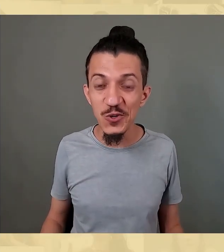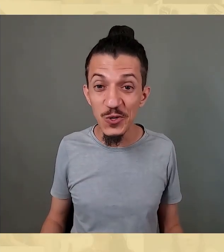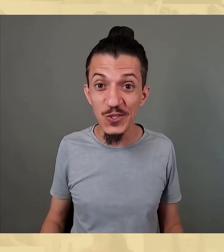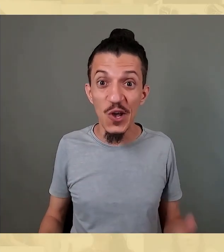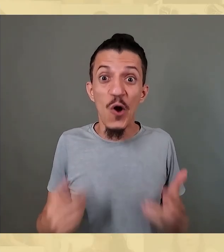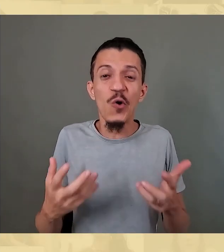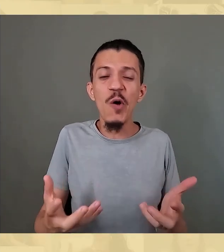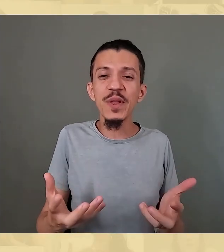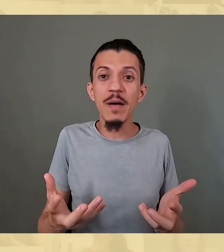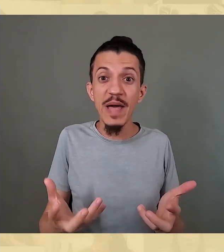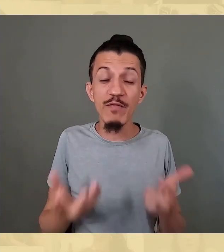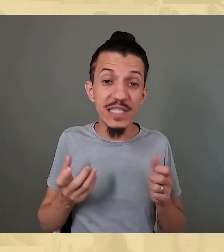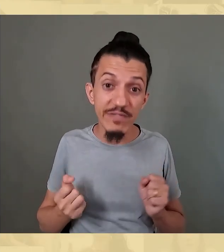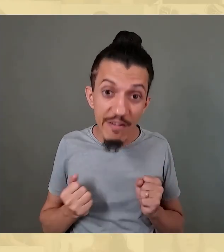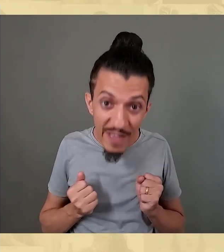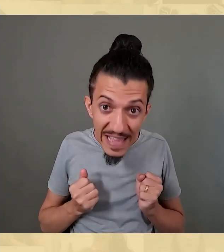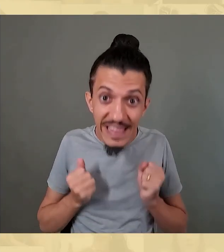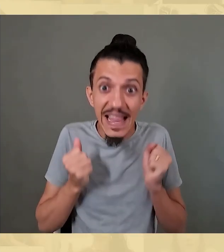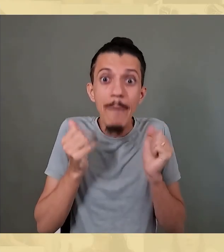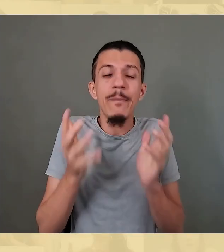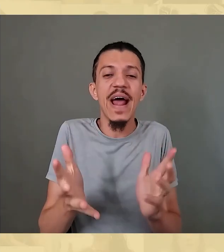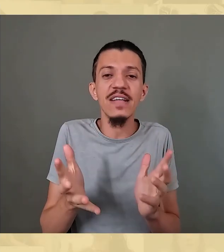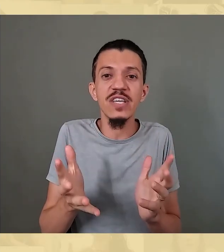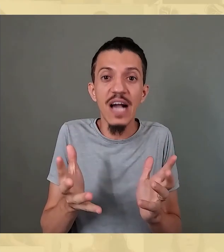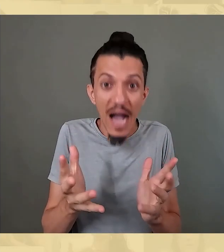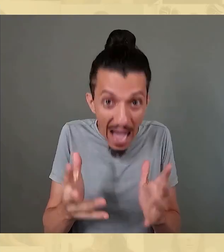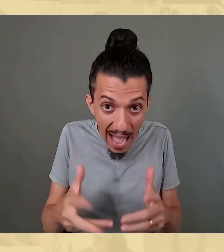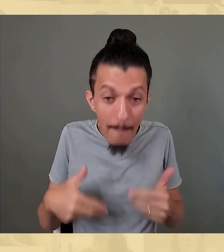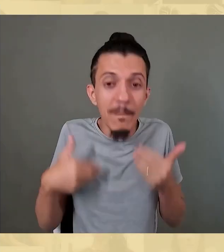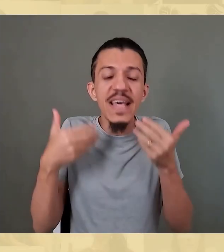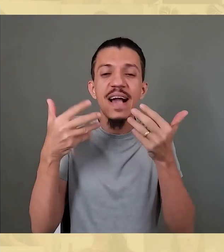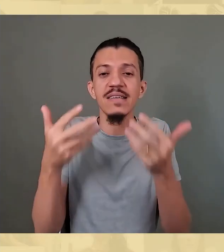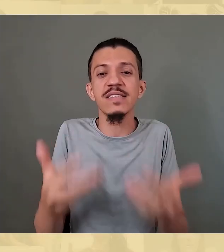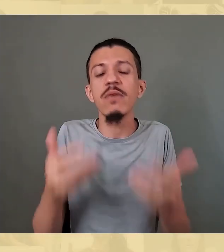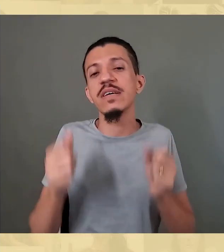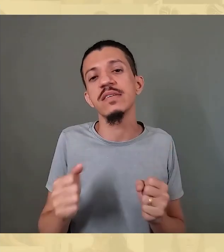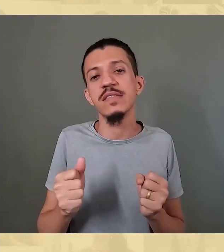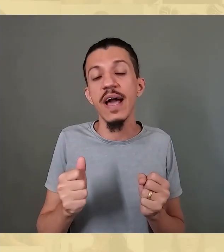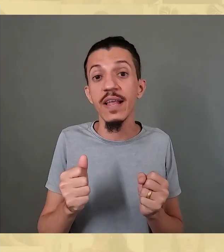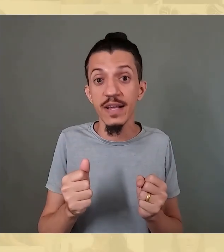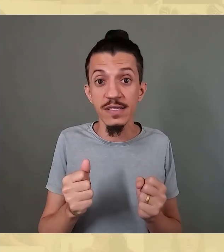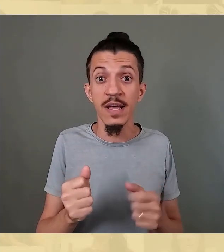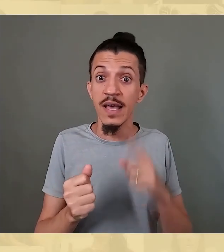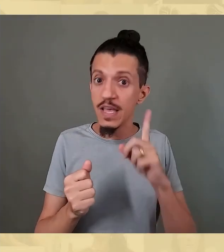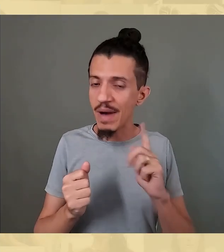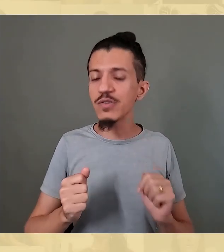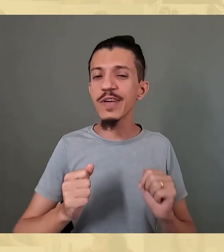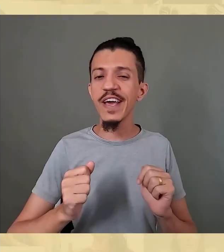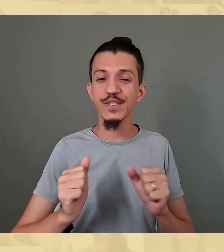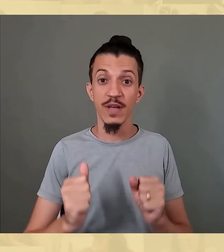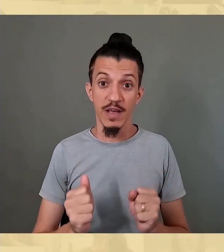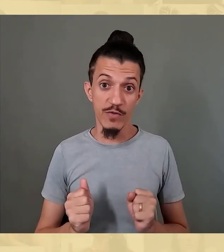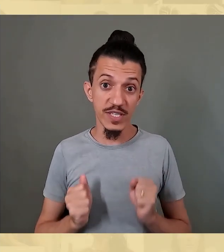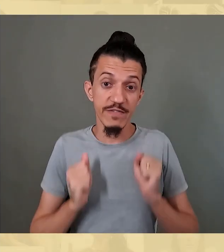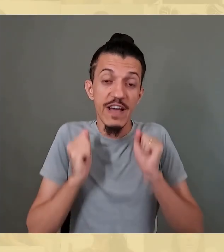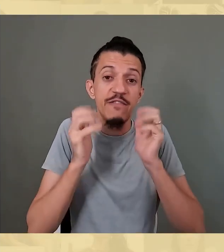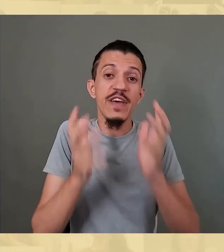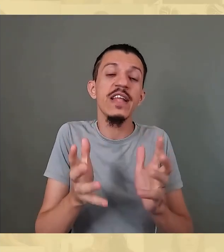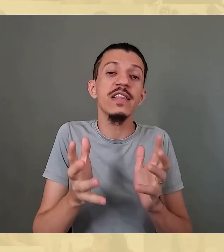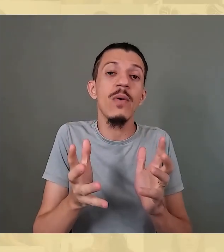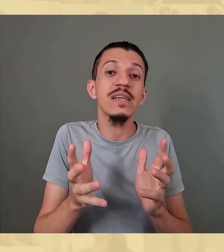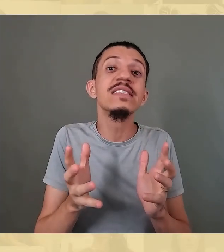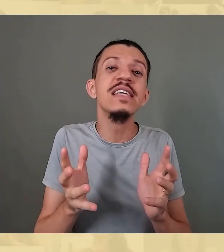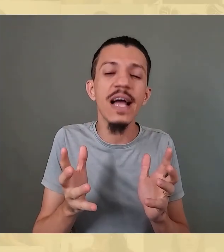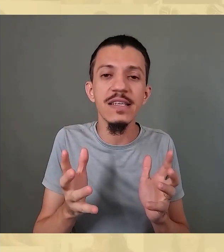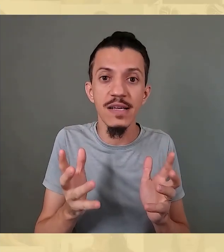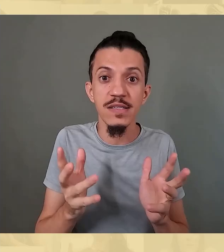com surdos, como também você vai ver na prática a aplicação dessas técnicas. E mais do que isso, você vai ver